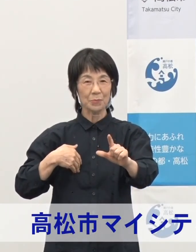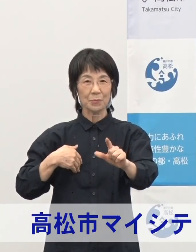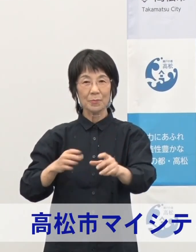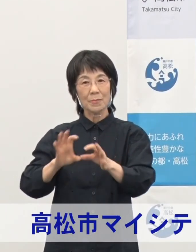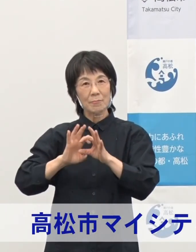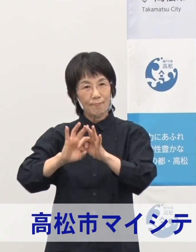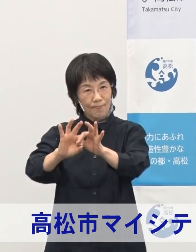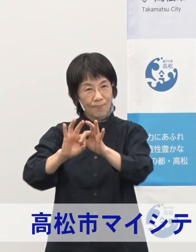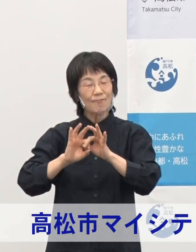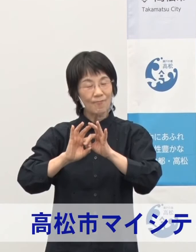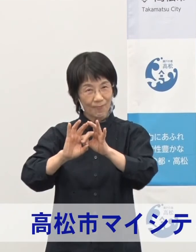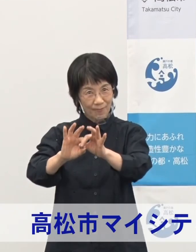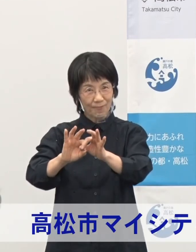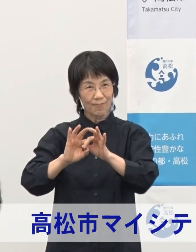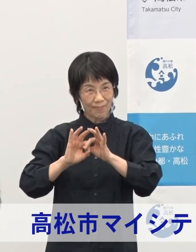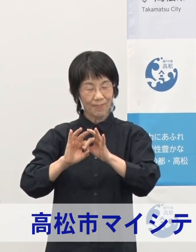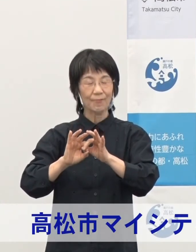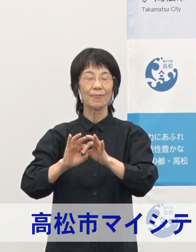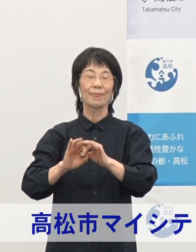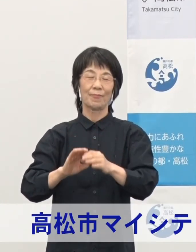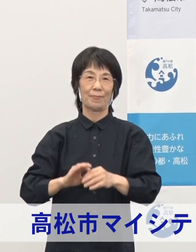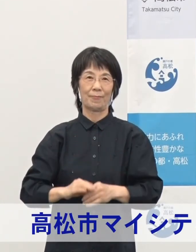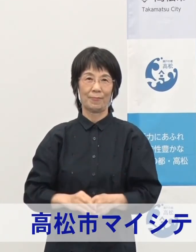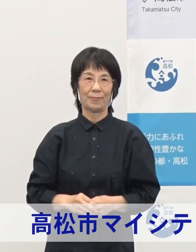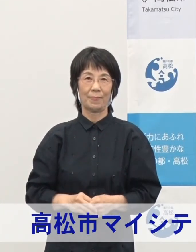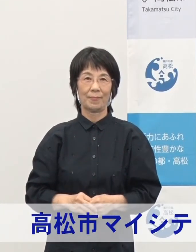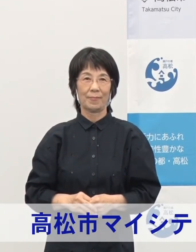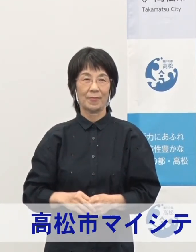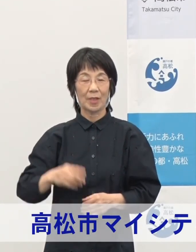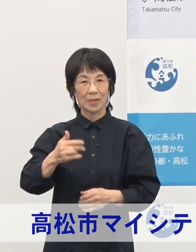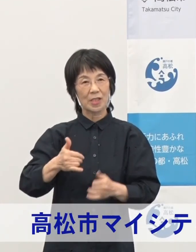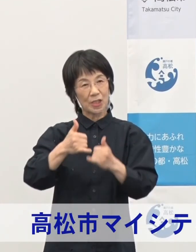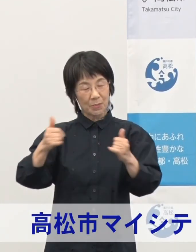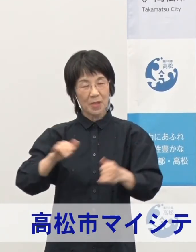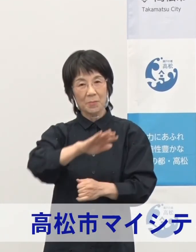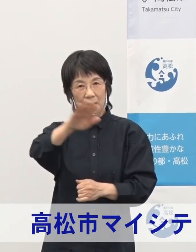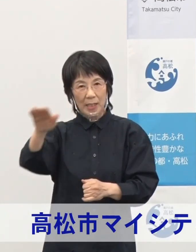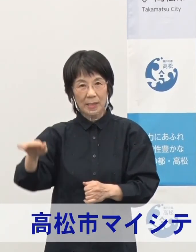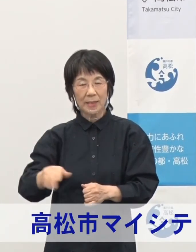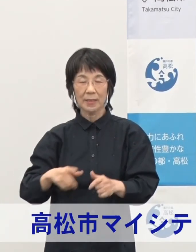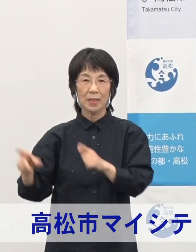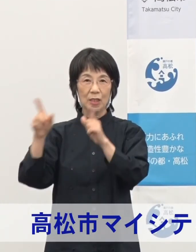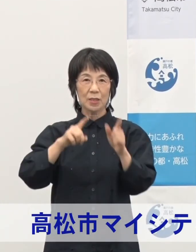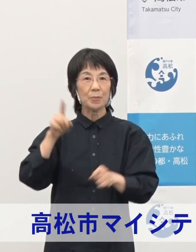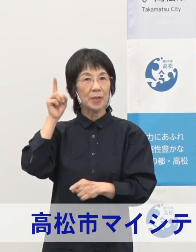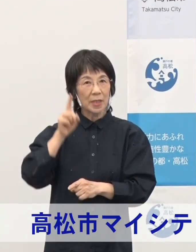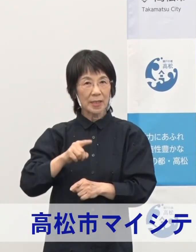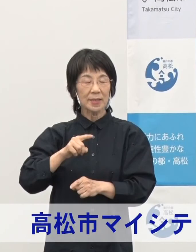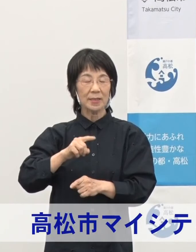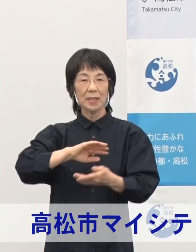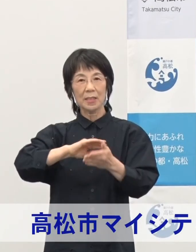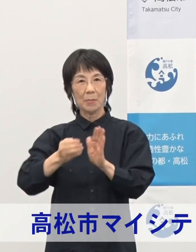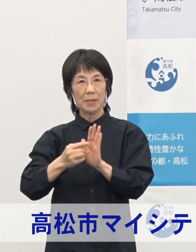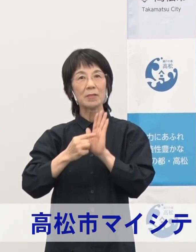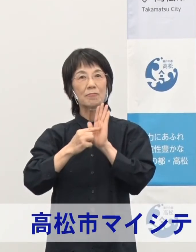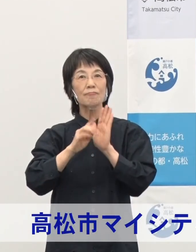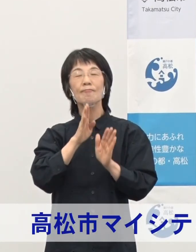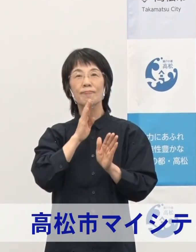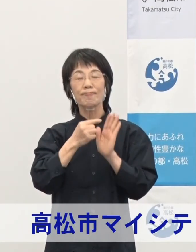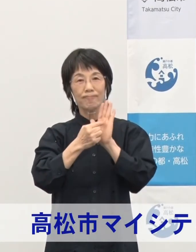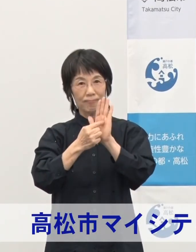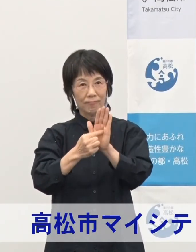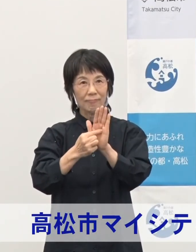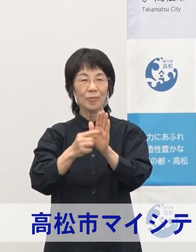やりとりが可能となっております市民全体で住みやすい街を実現するためにまあ市民と行政の協働